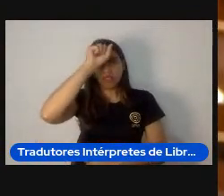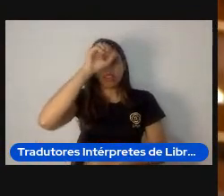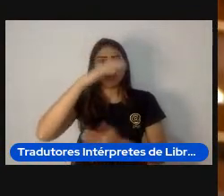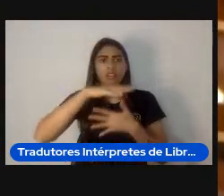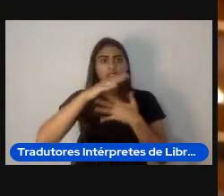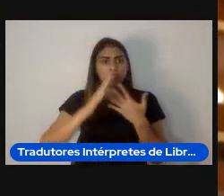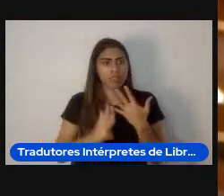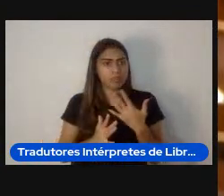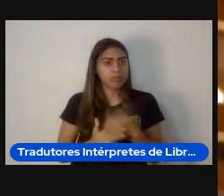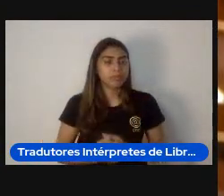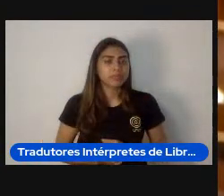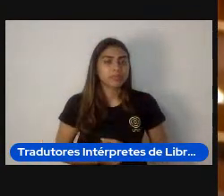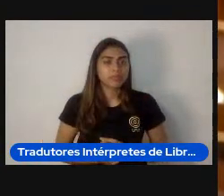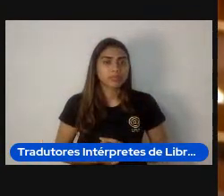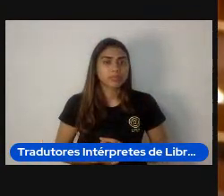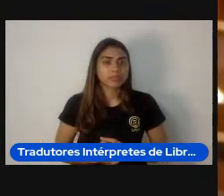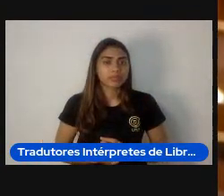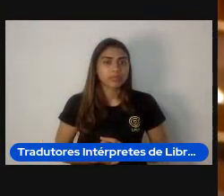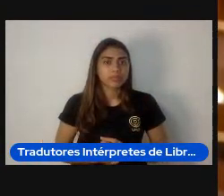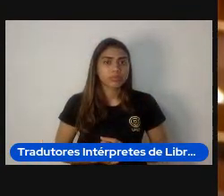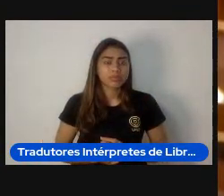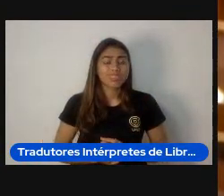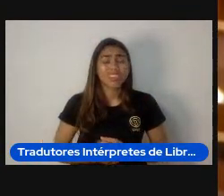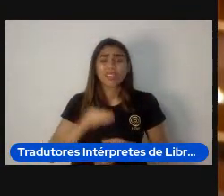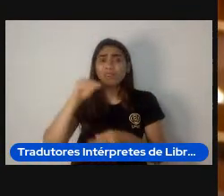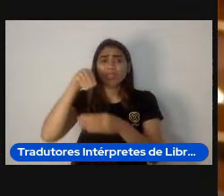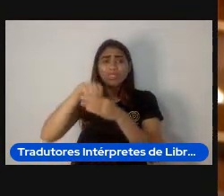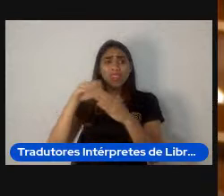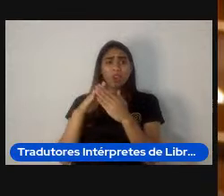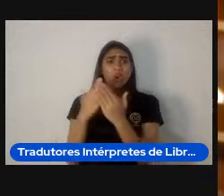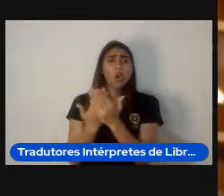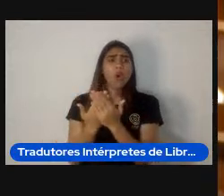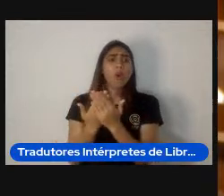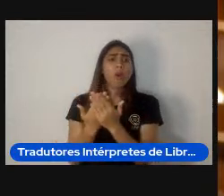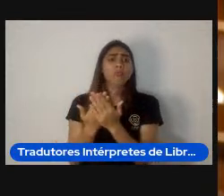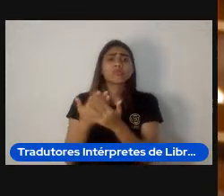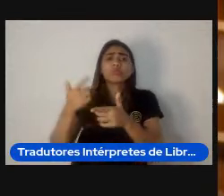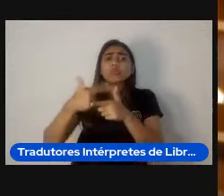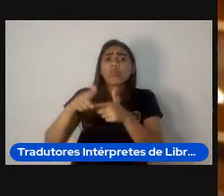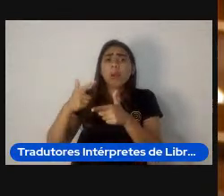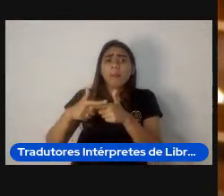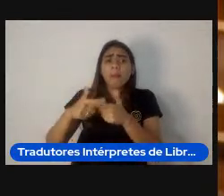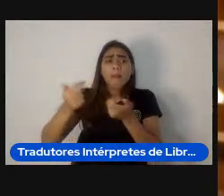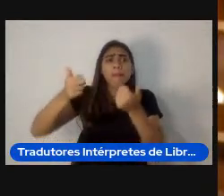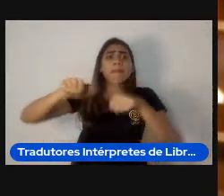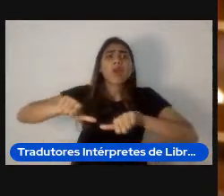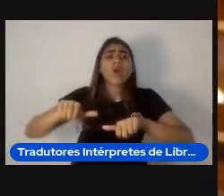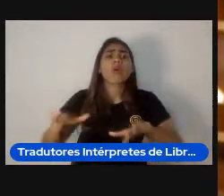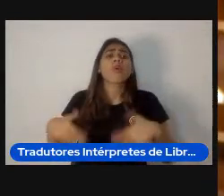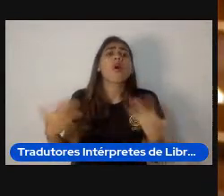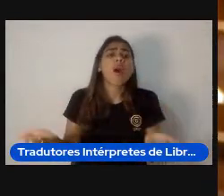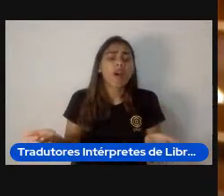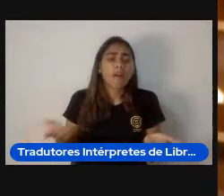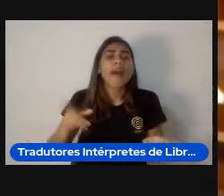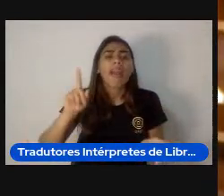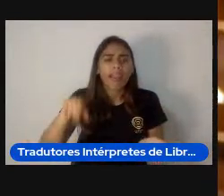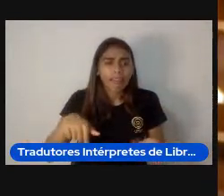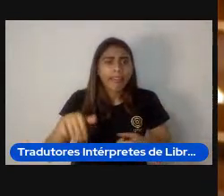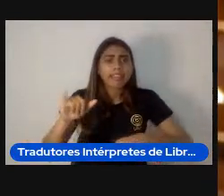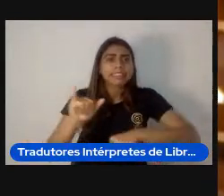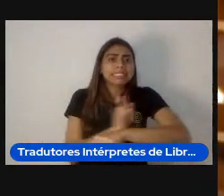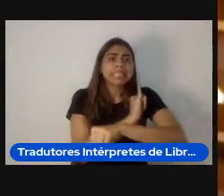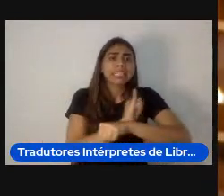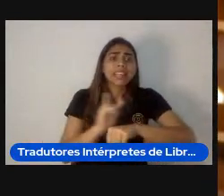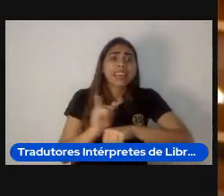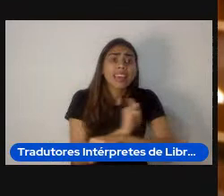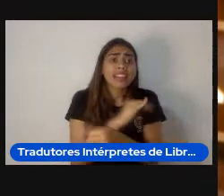para ensinar o aluno surdo. E aí entra que precisa recurso visual. Os professores, na grande